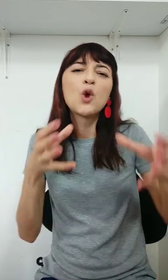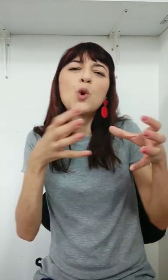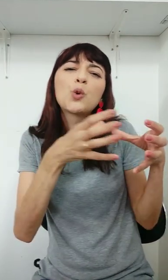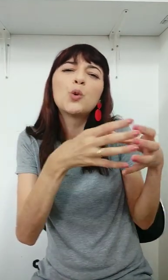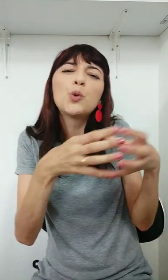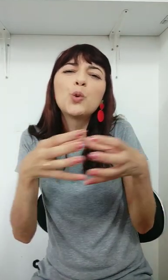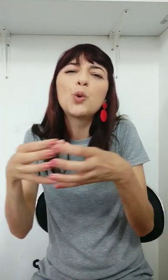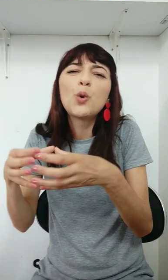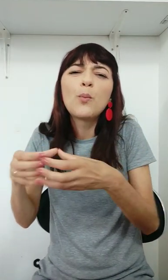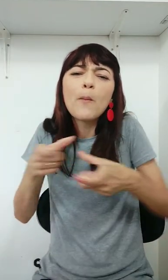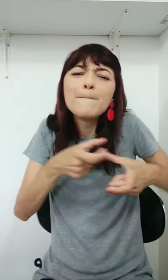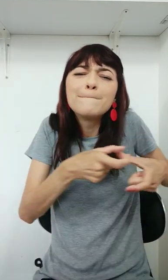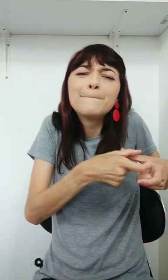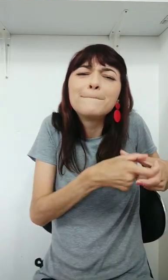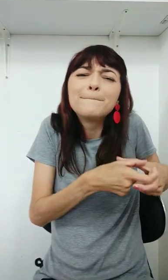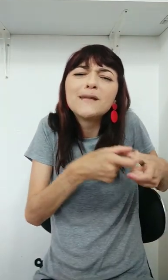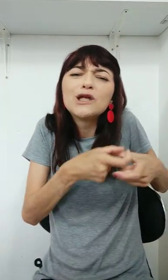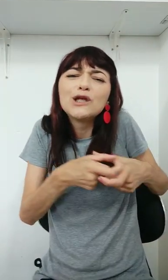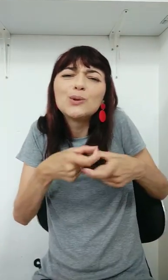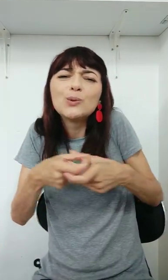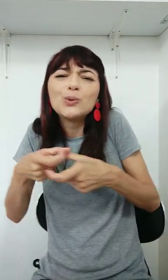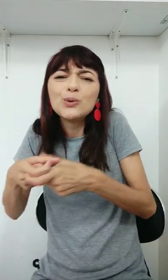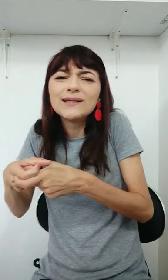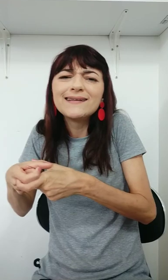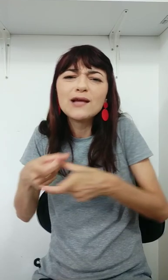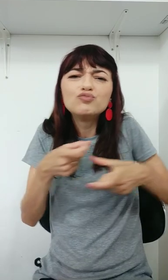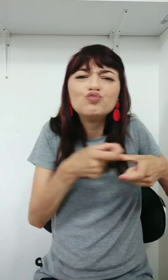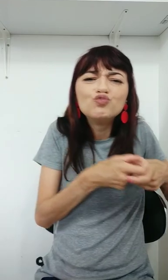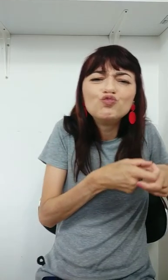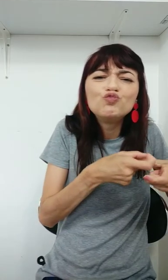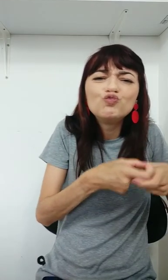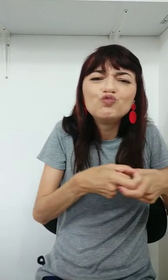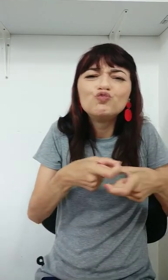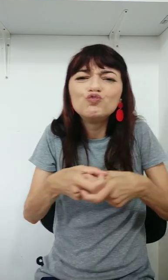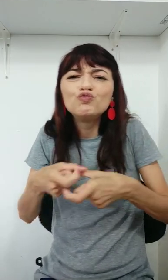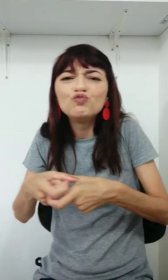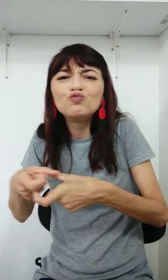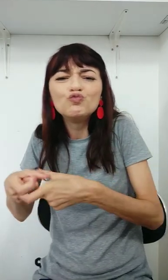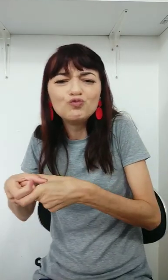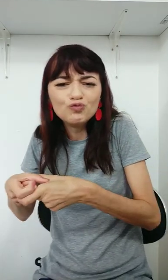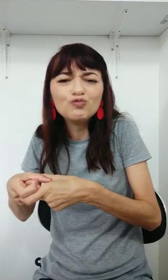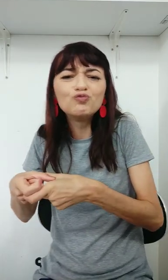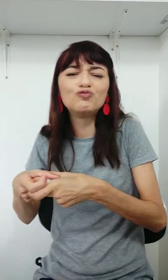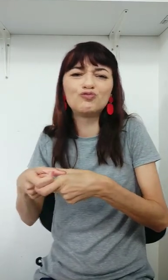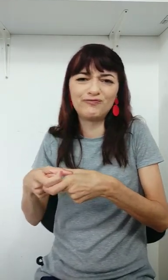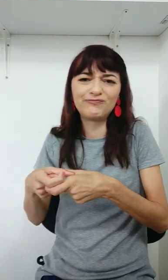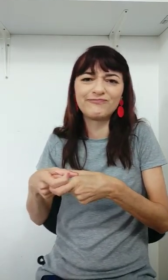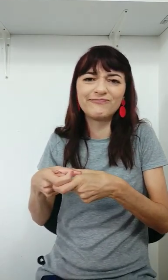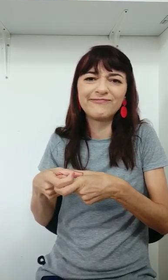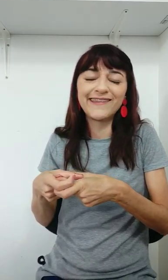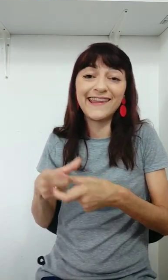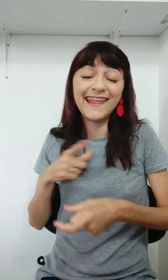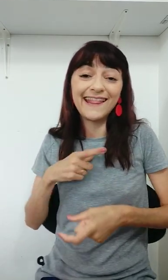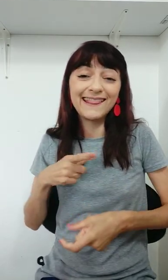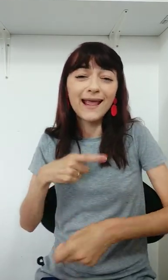têm culturas, comportamentos que eles se identificam, né? Que eles criam ali hábitos, né, entre si. Formas